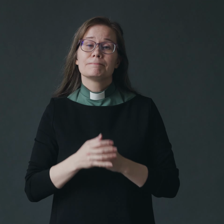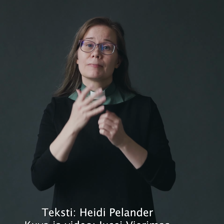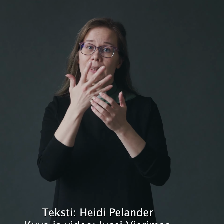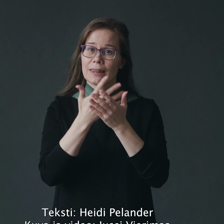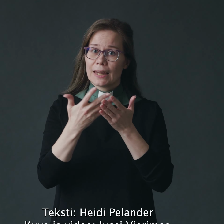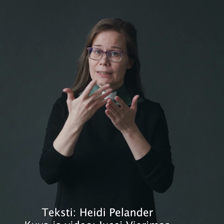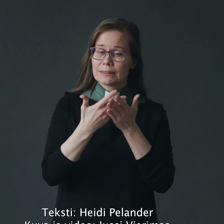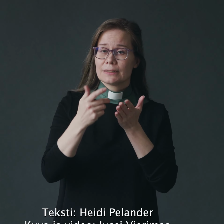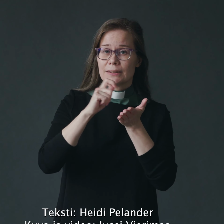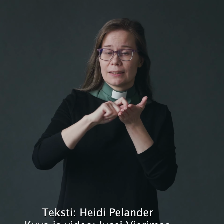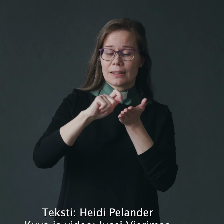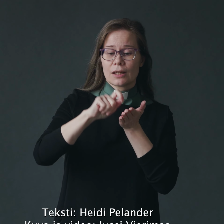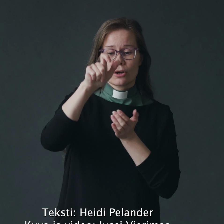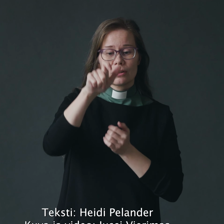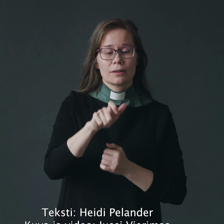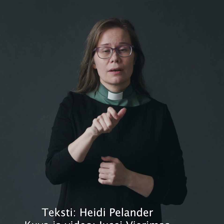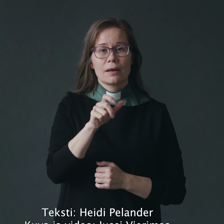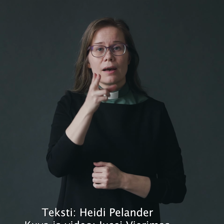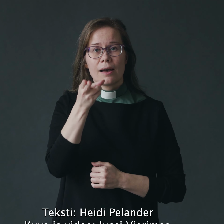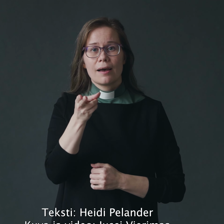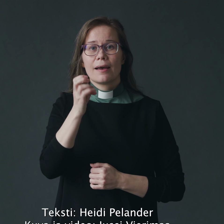Teksti Heidi Pellander.